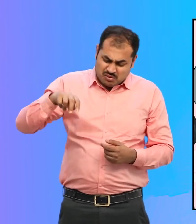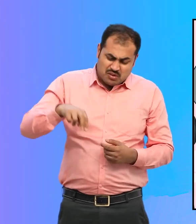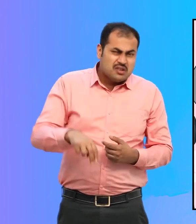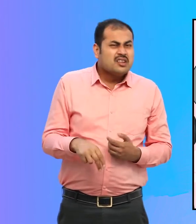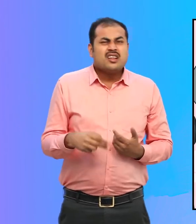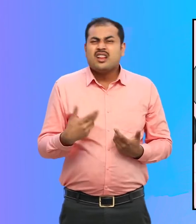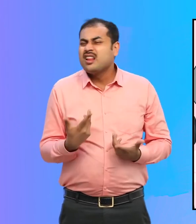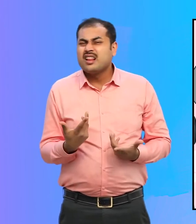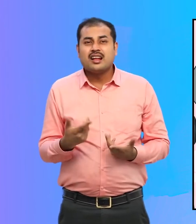झाल